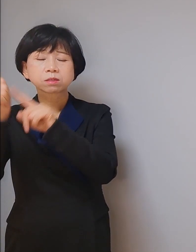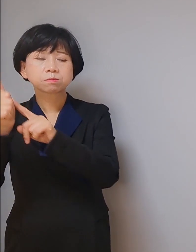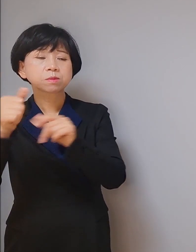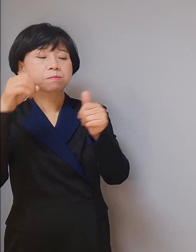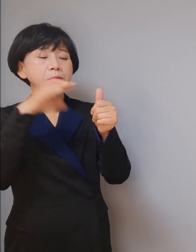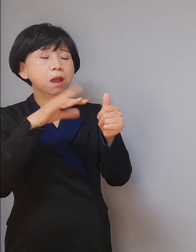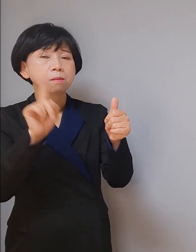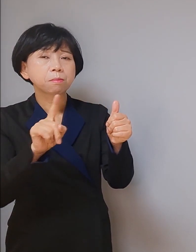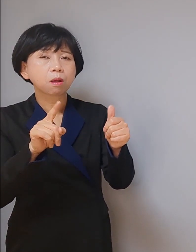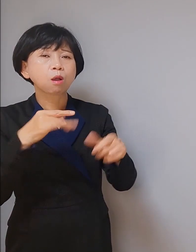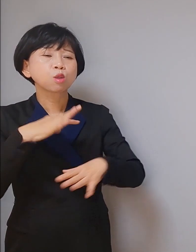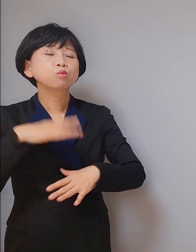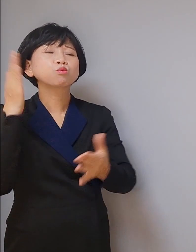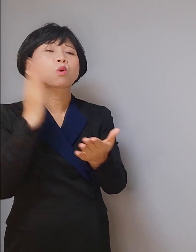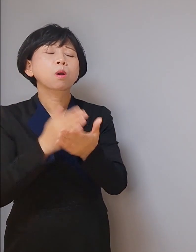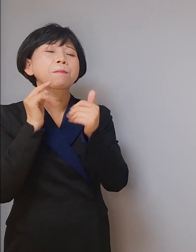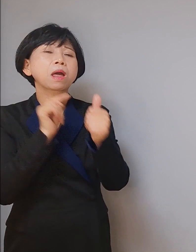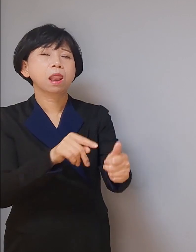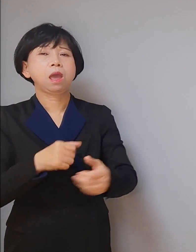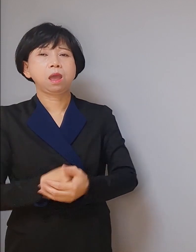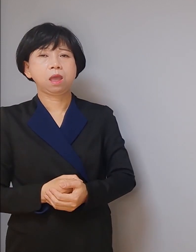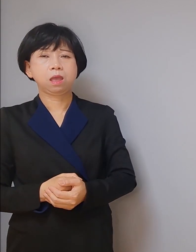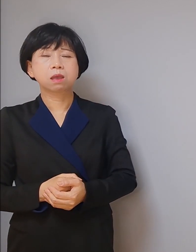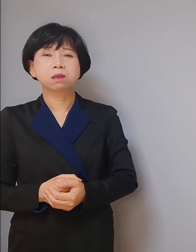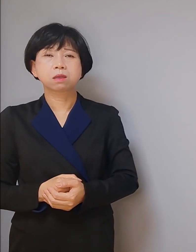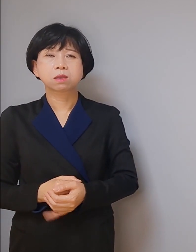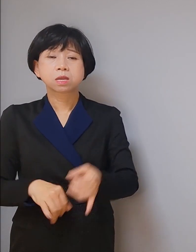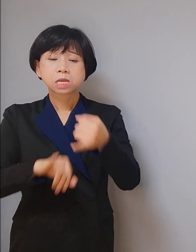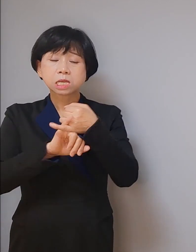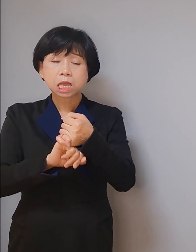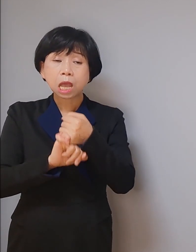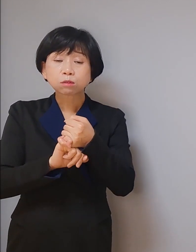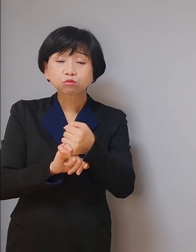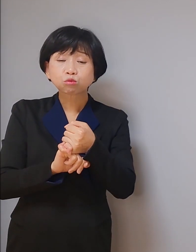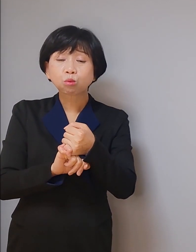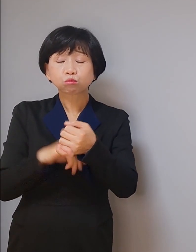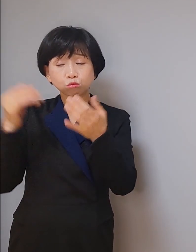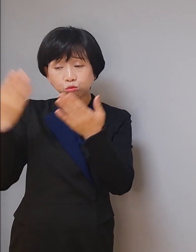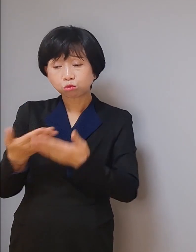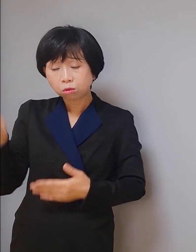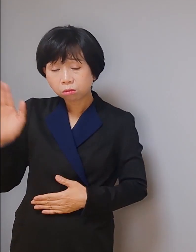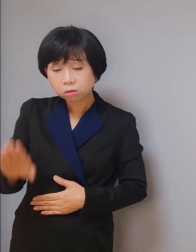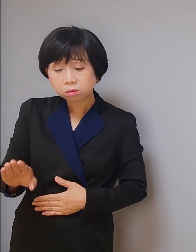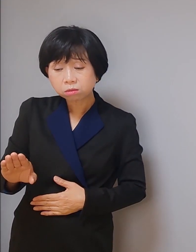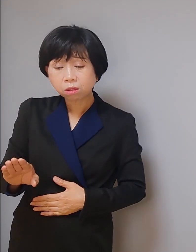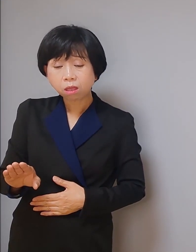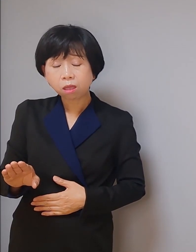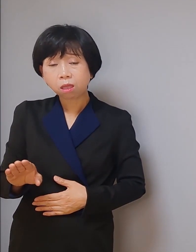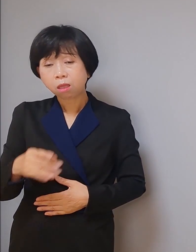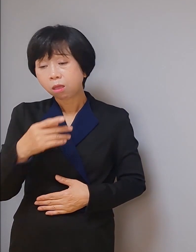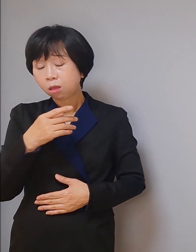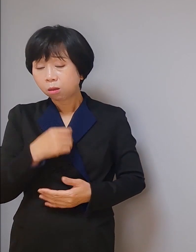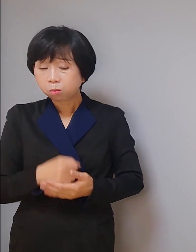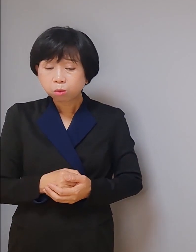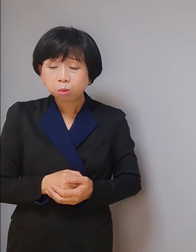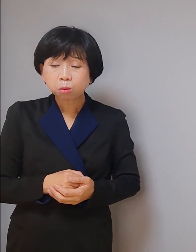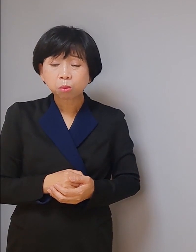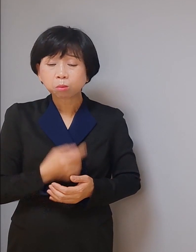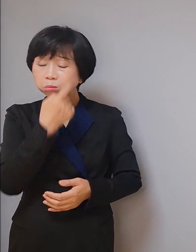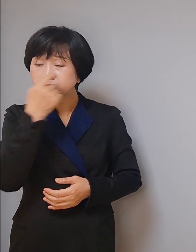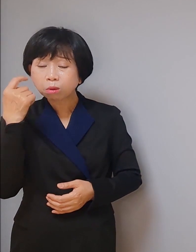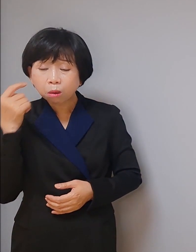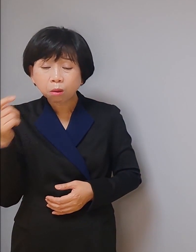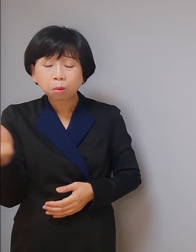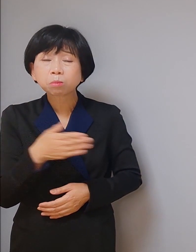사실 구체적인 약속도 그 약속에 실현될 징조도 없습니다. 그런데 말씀하시는 거죠. 다시 1절 볼까요? 나는